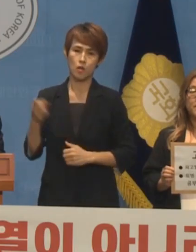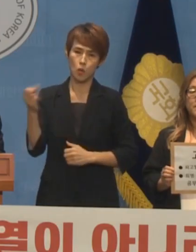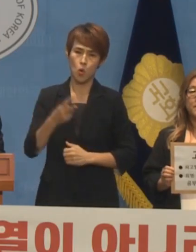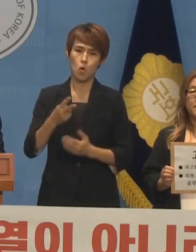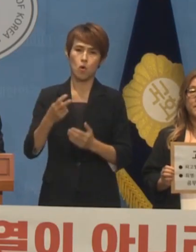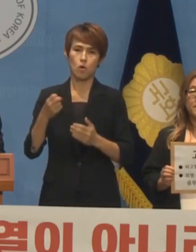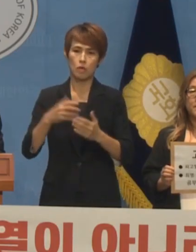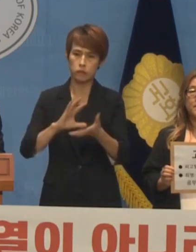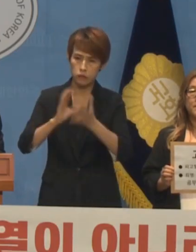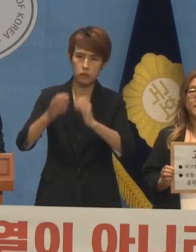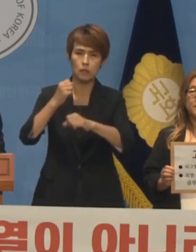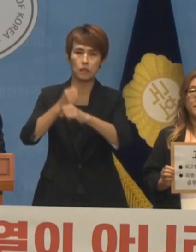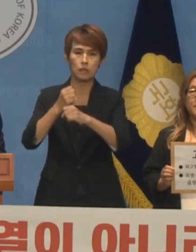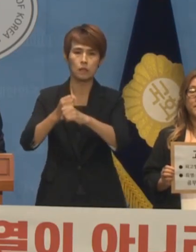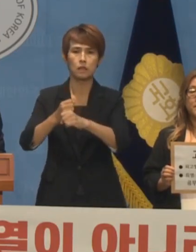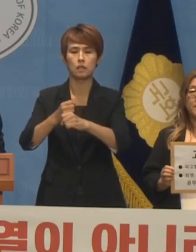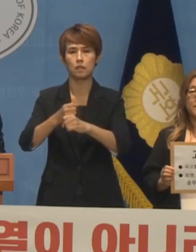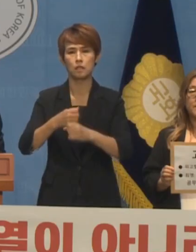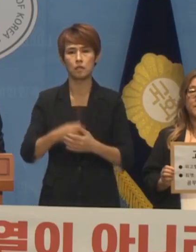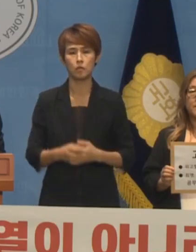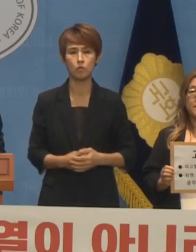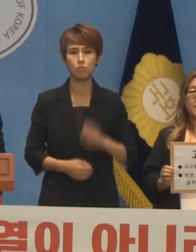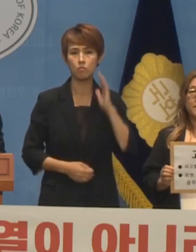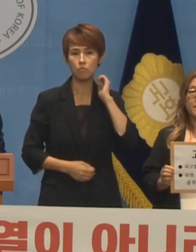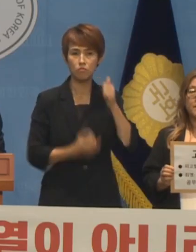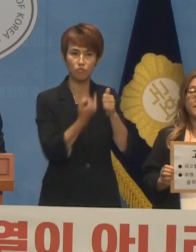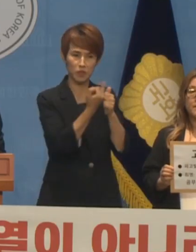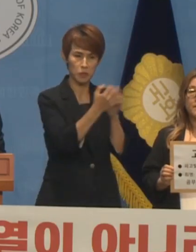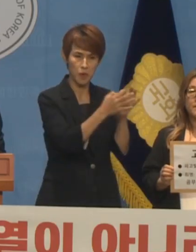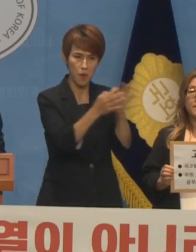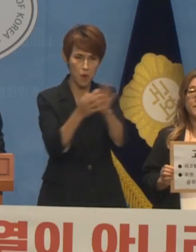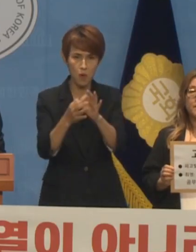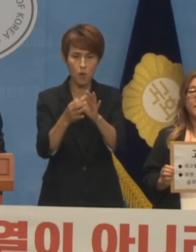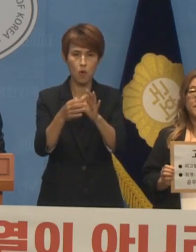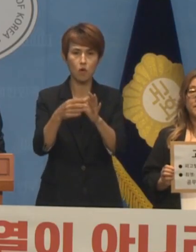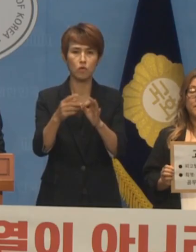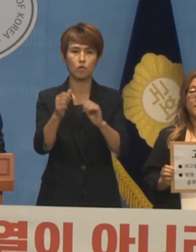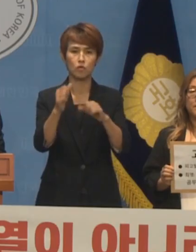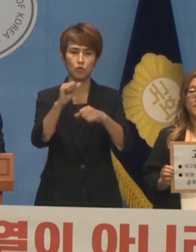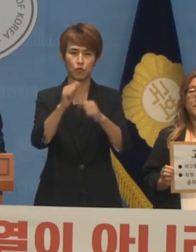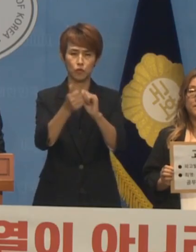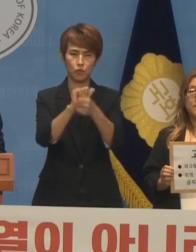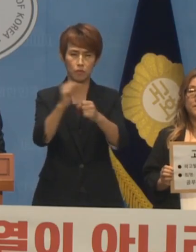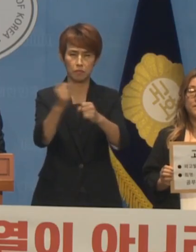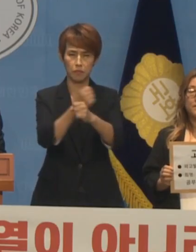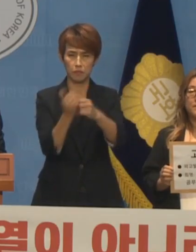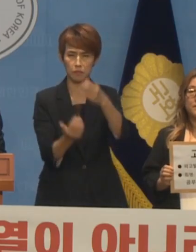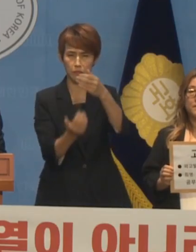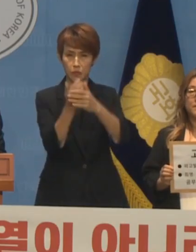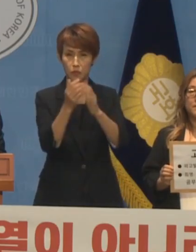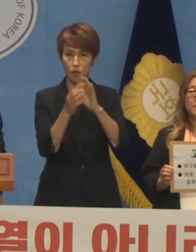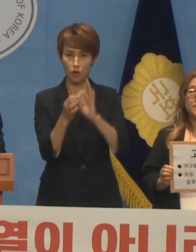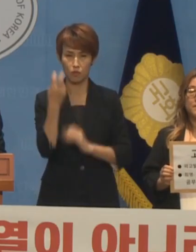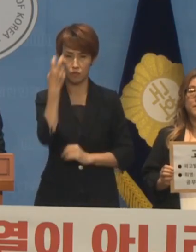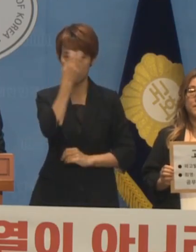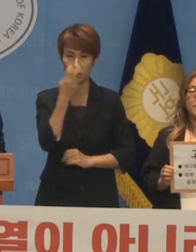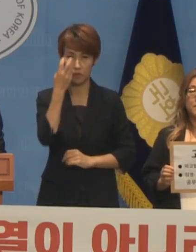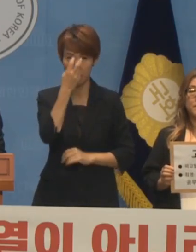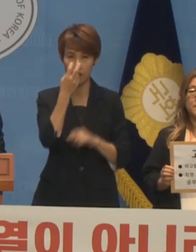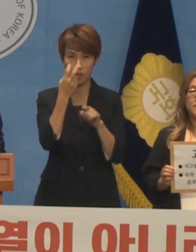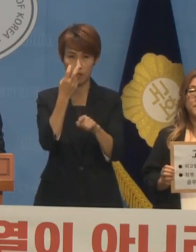재의결을 반복하게 만들고 영부인 김건희가 연루된 도이치모터스 주가 조작 사건 수사와